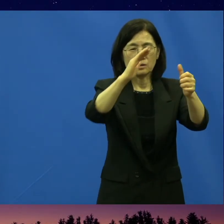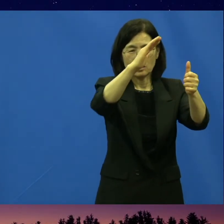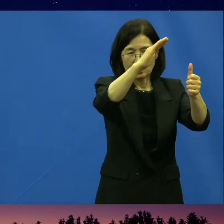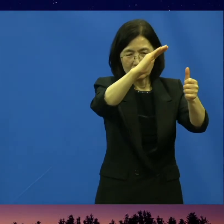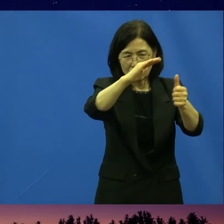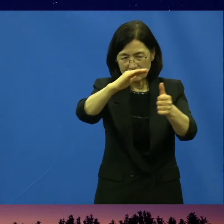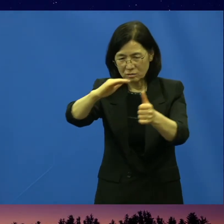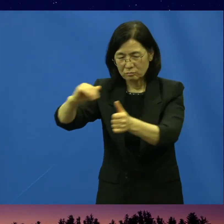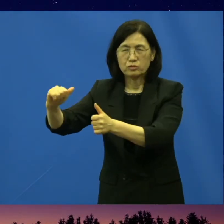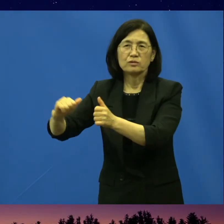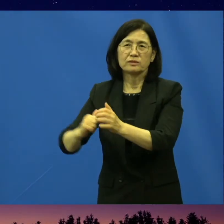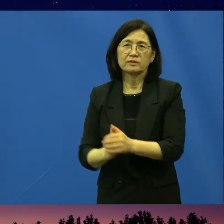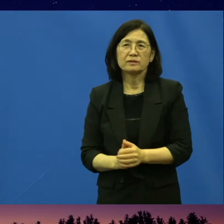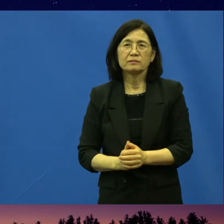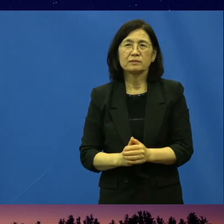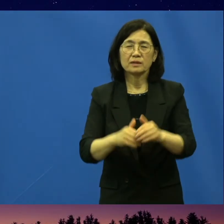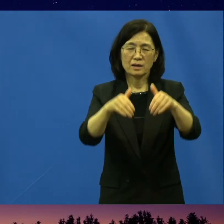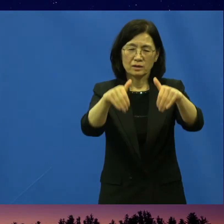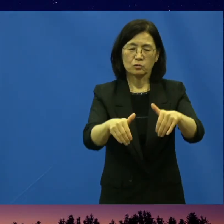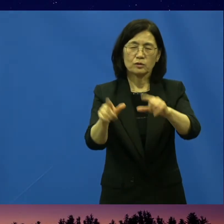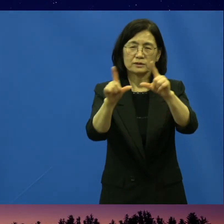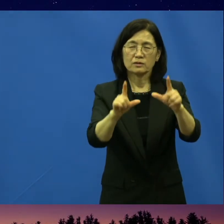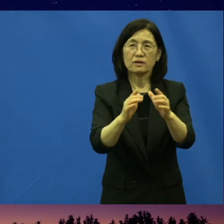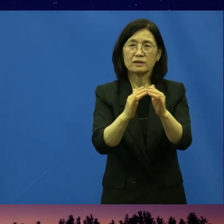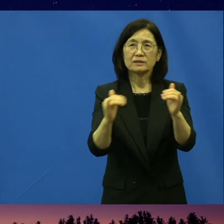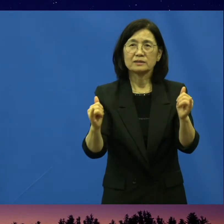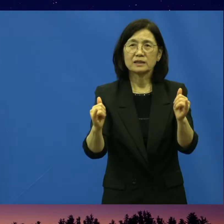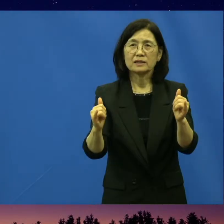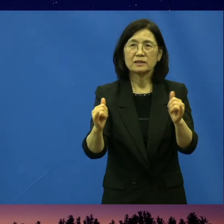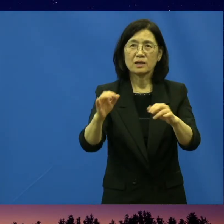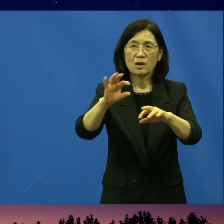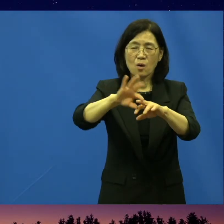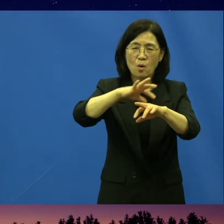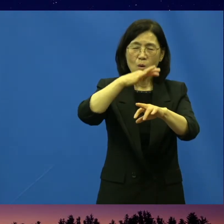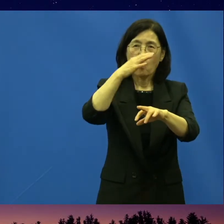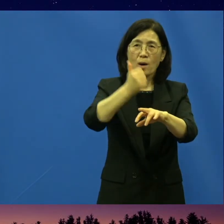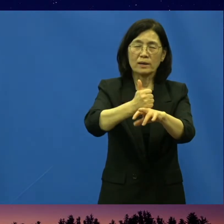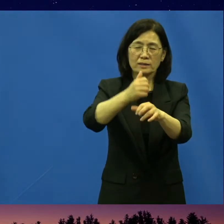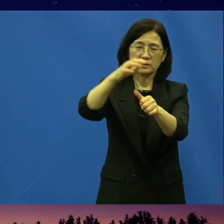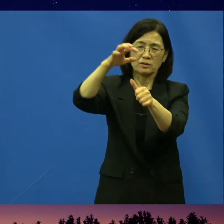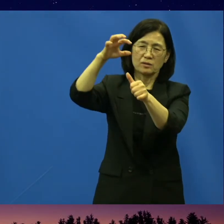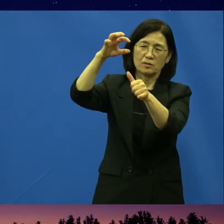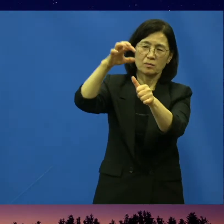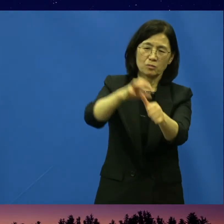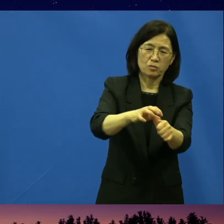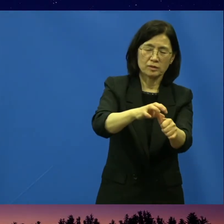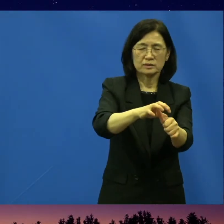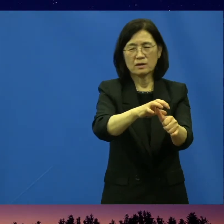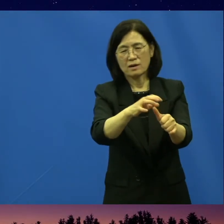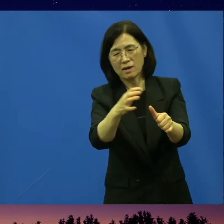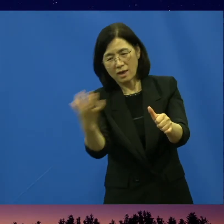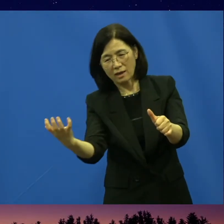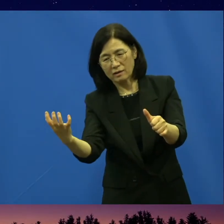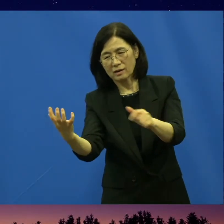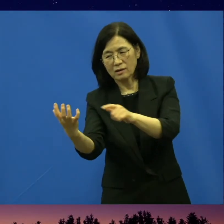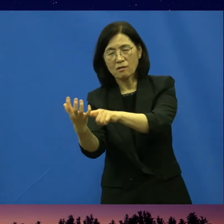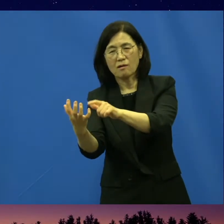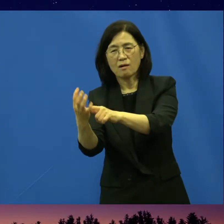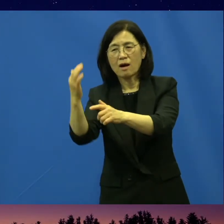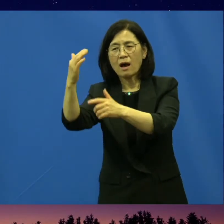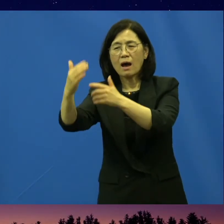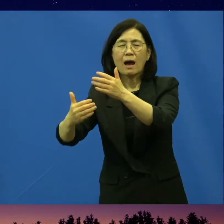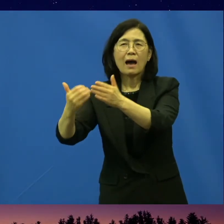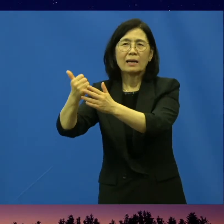여러분 생각해 보세요. 노예 생활을 하던 자들이 바로의 집에서 어떻게 풀려날 수가 있었습니까? 불가능한 일이에요.